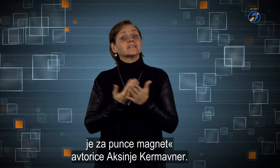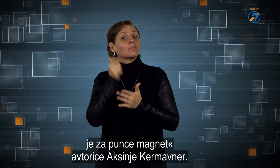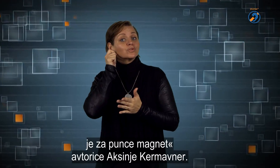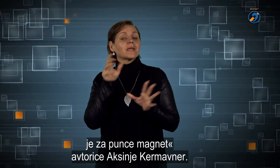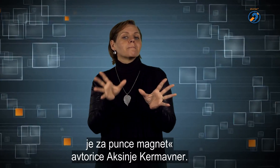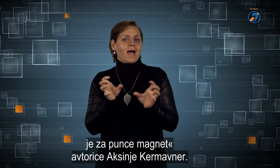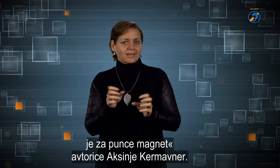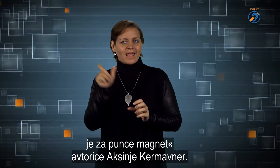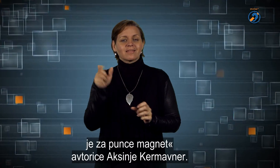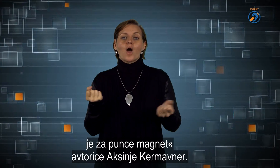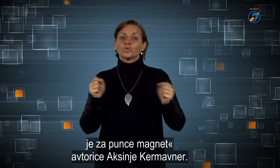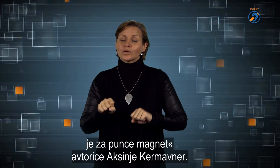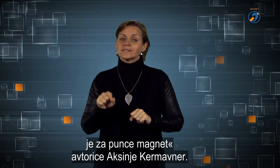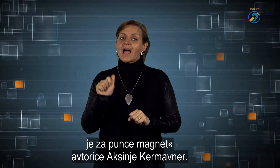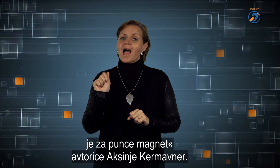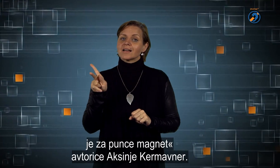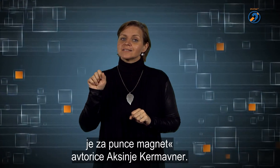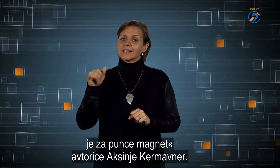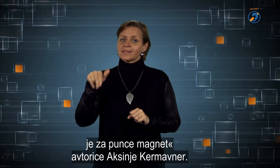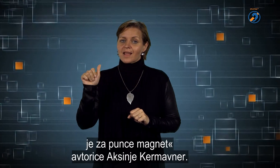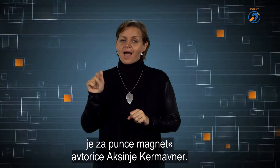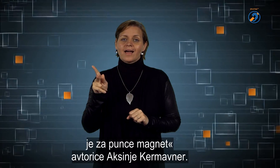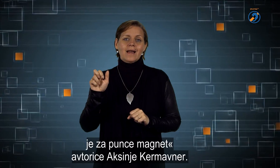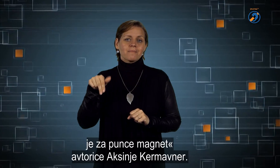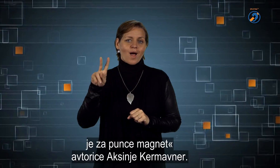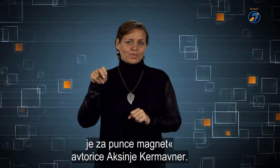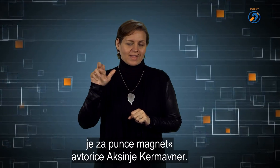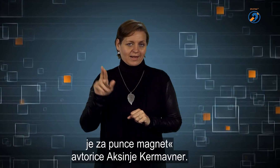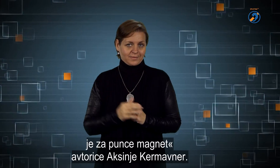punce magnet avtorice Ksenije Kermauner.